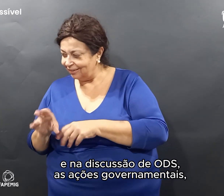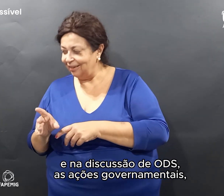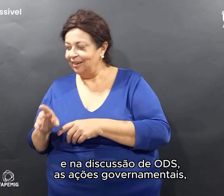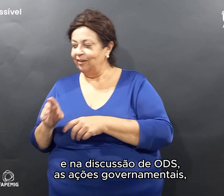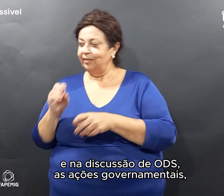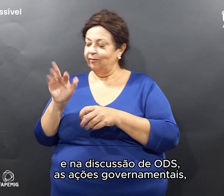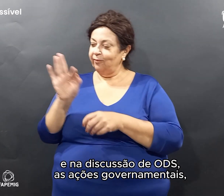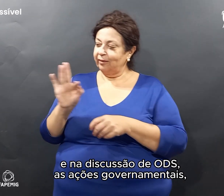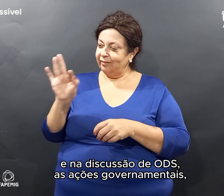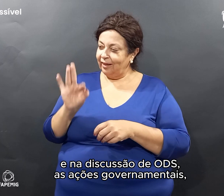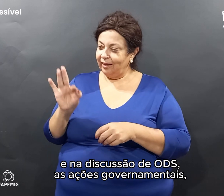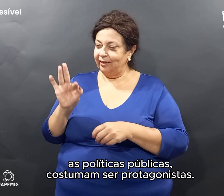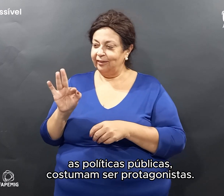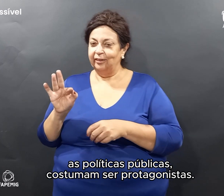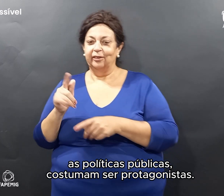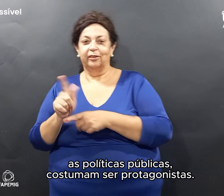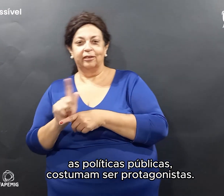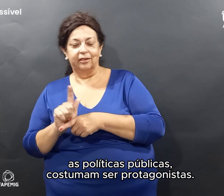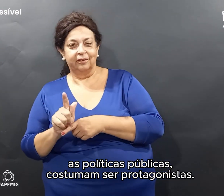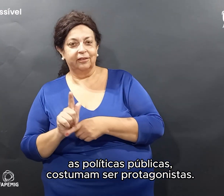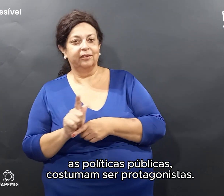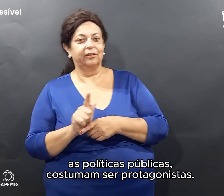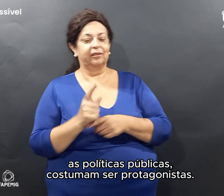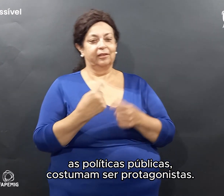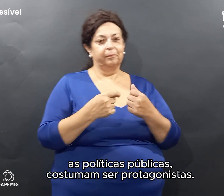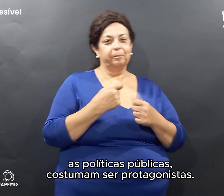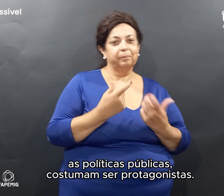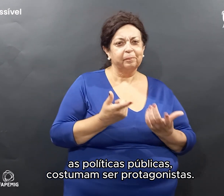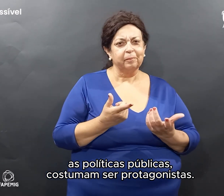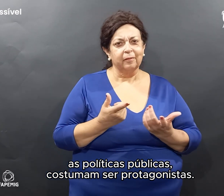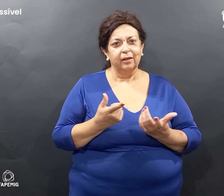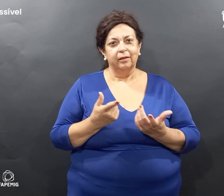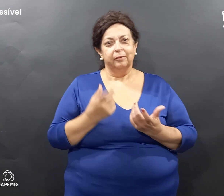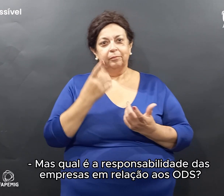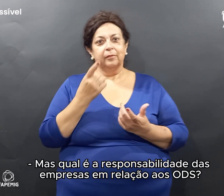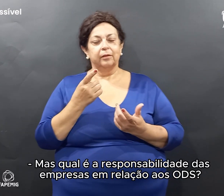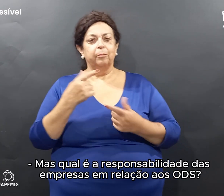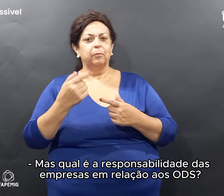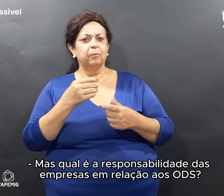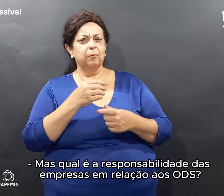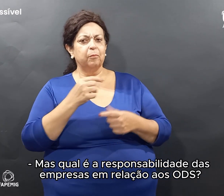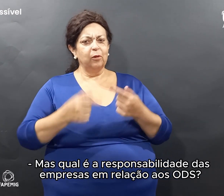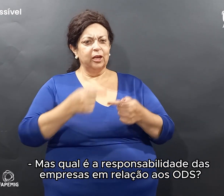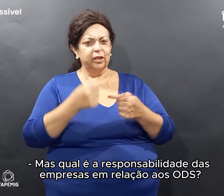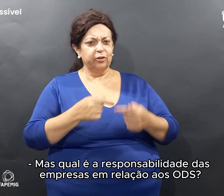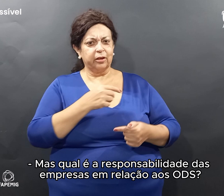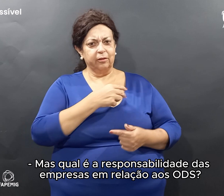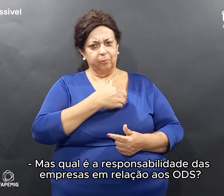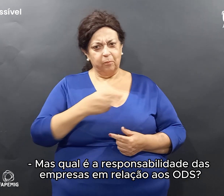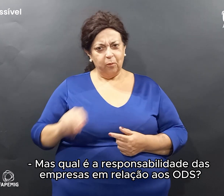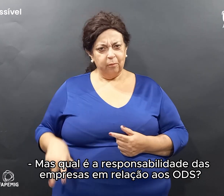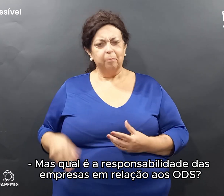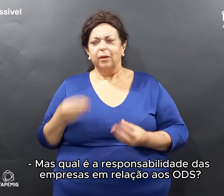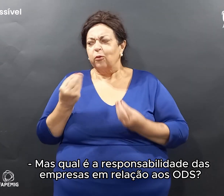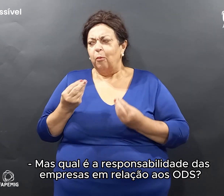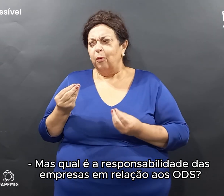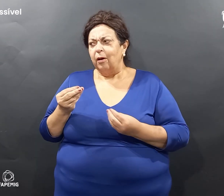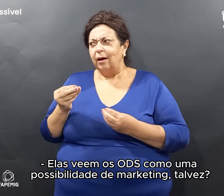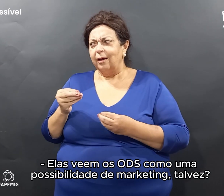as ações governamentais e as políticas públicas costumam ser protagonistas. Mas qual que é a responsabilidade das empresas em relação à ODS? Elas veem